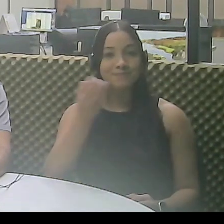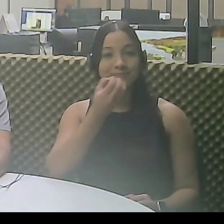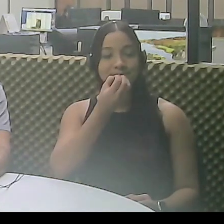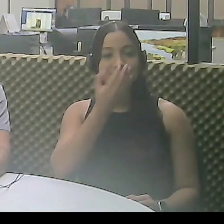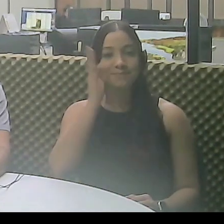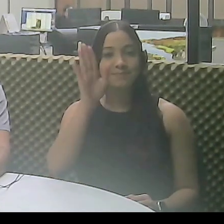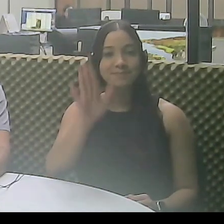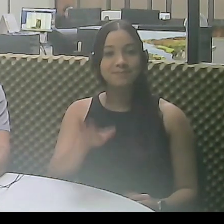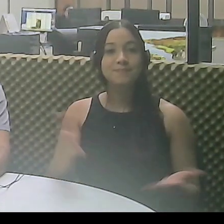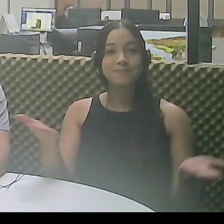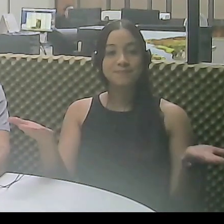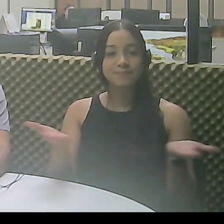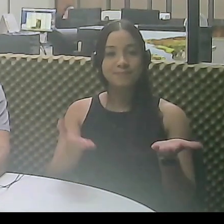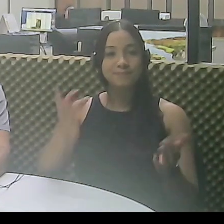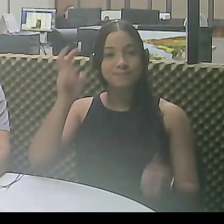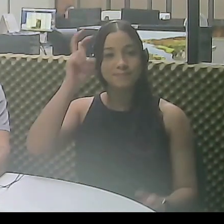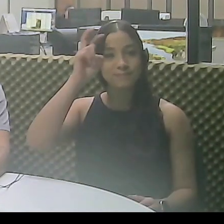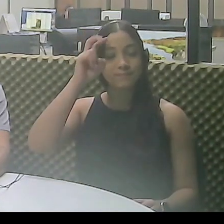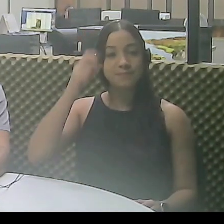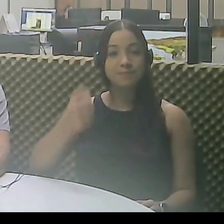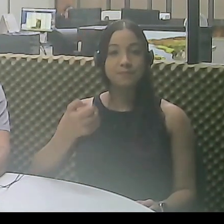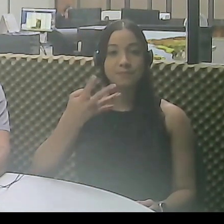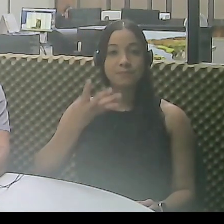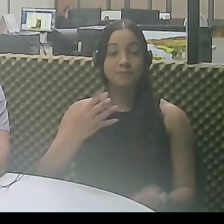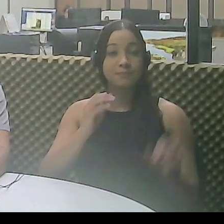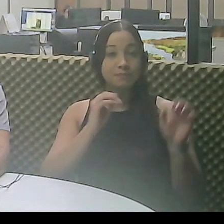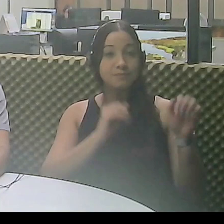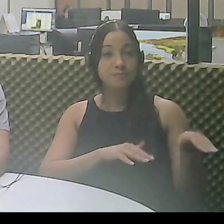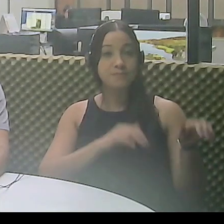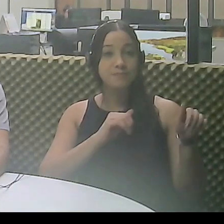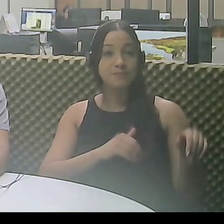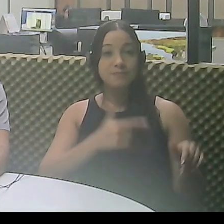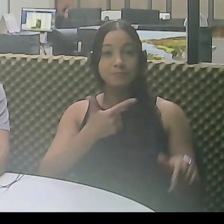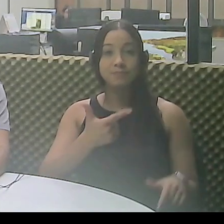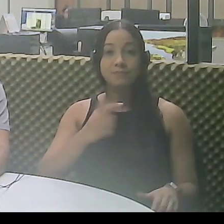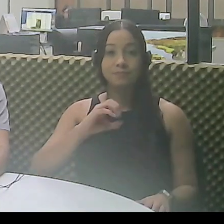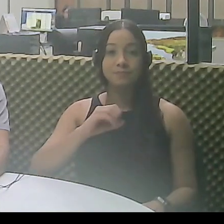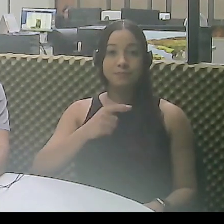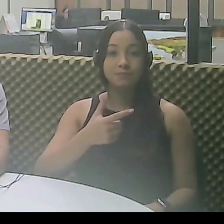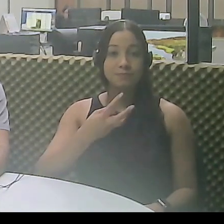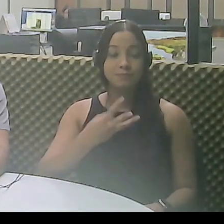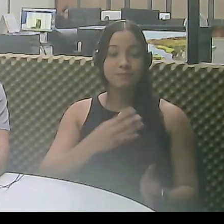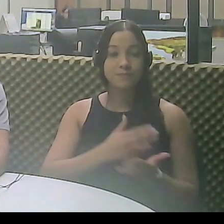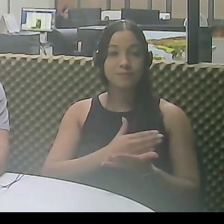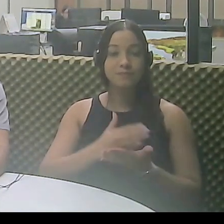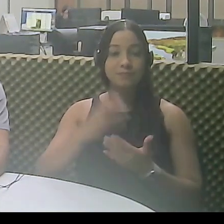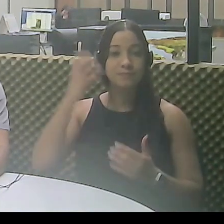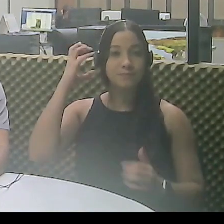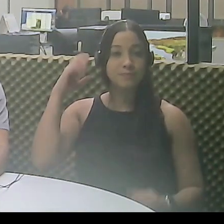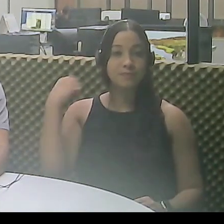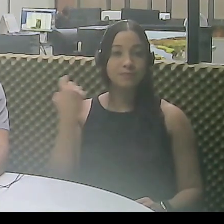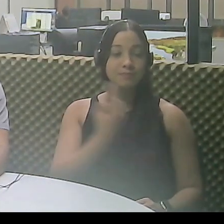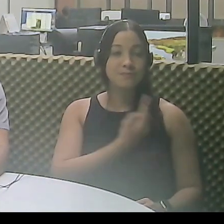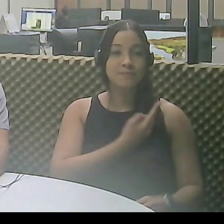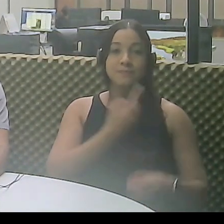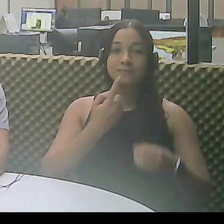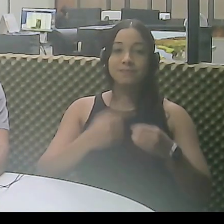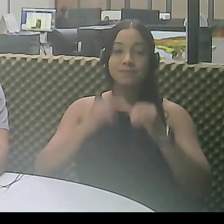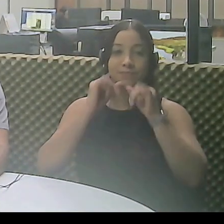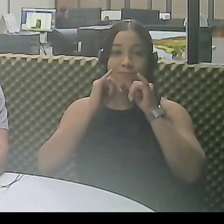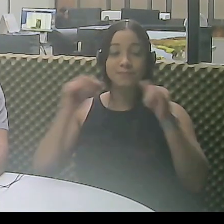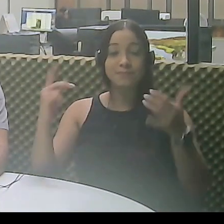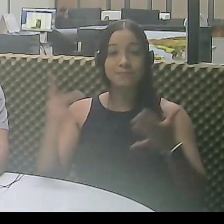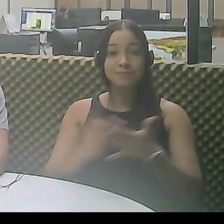Boa tarde, hoje é quinta-feira, dia 14 de setembro de 2023. Está no ar a rádio Nossa Cidade com um boletim de notícias sobre o que de